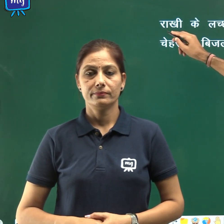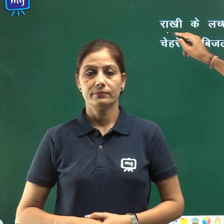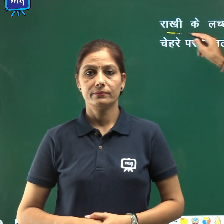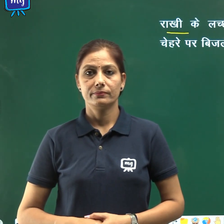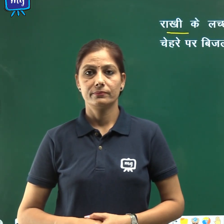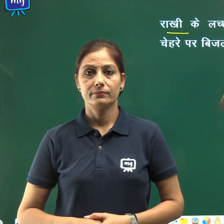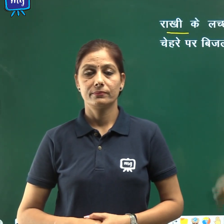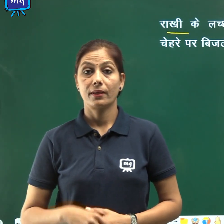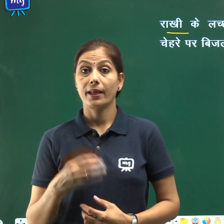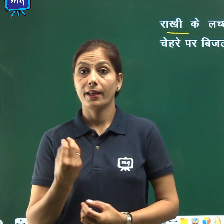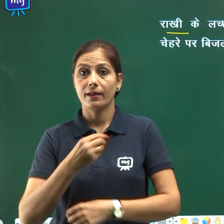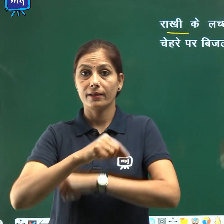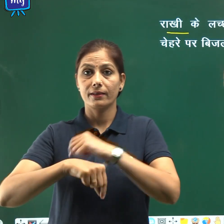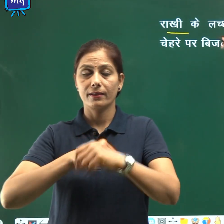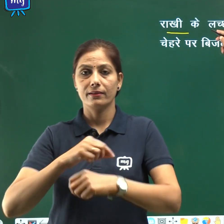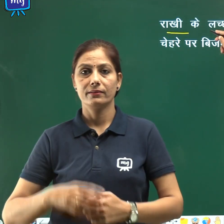राखी के